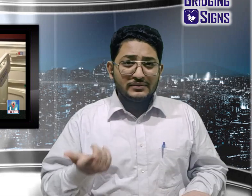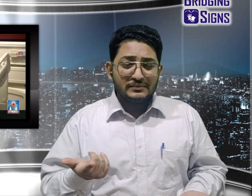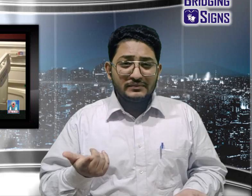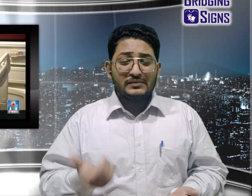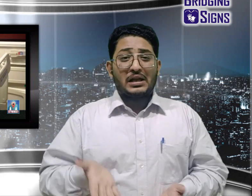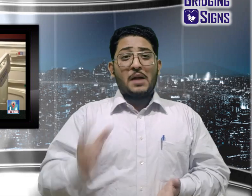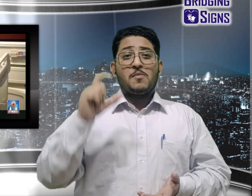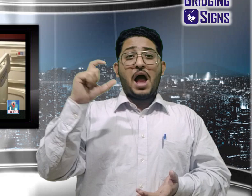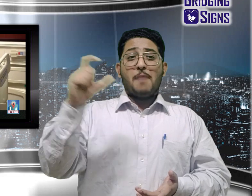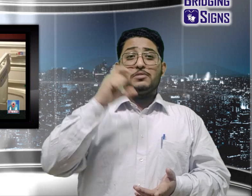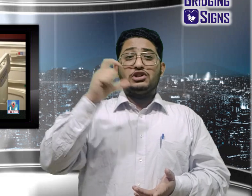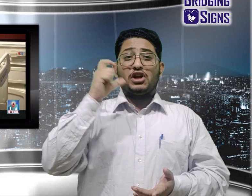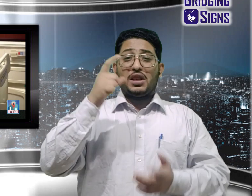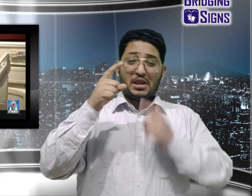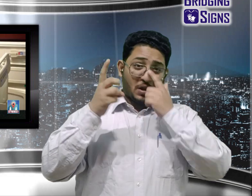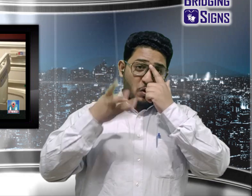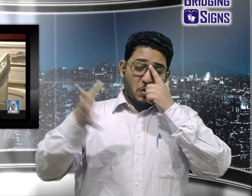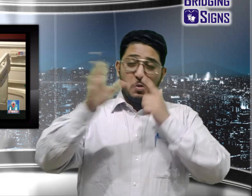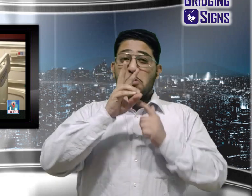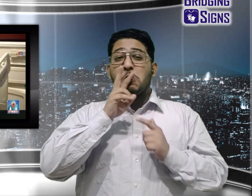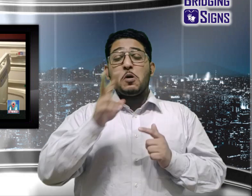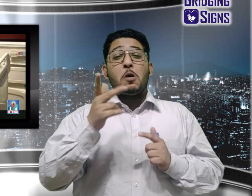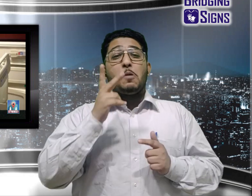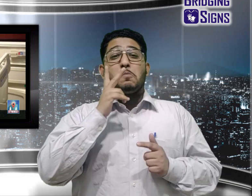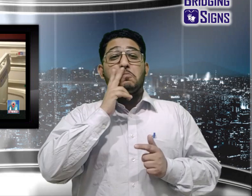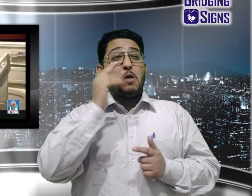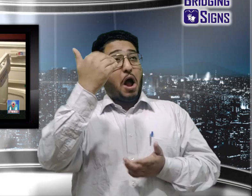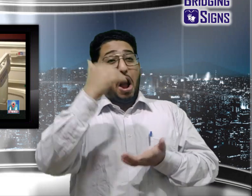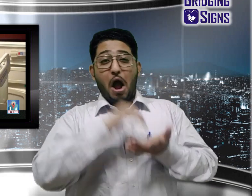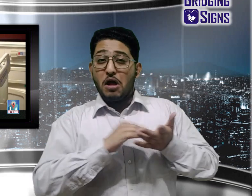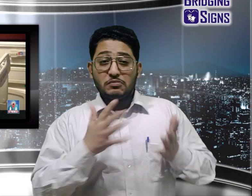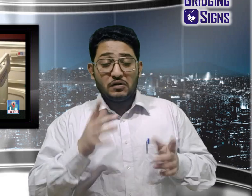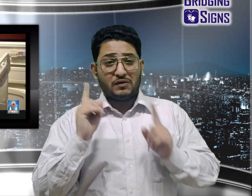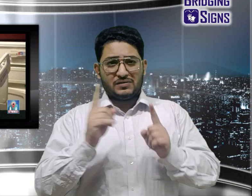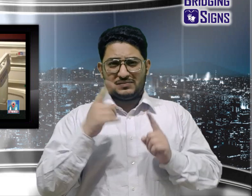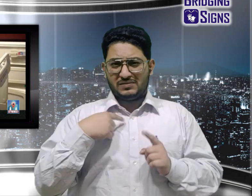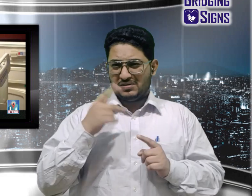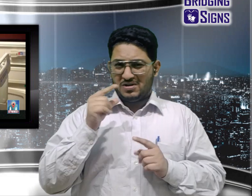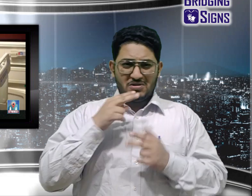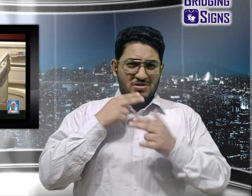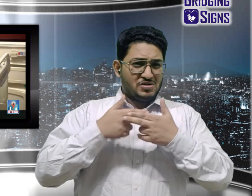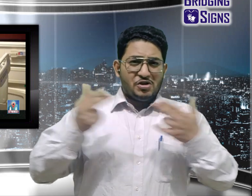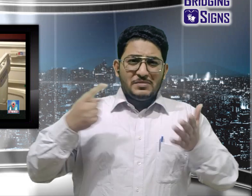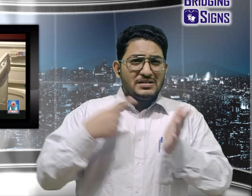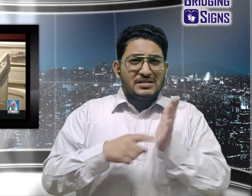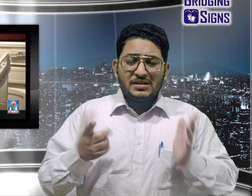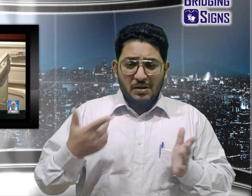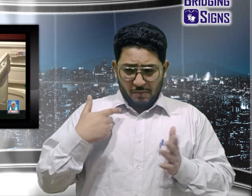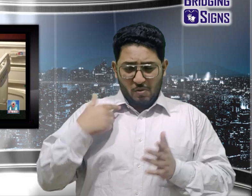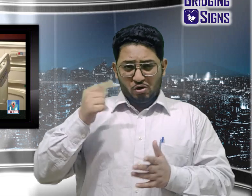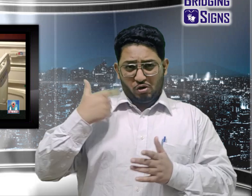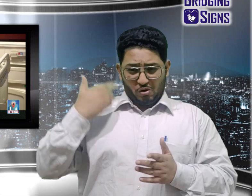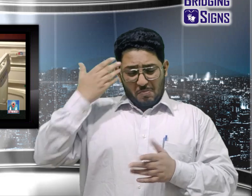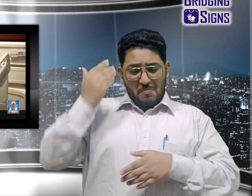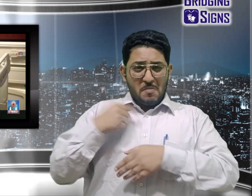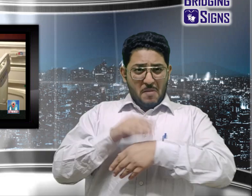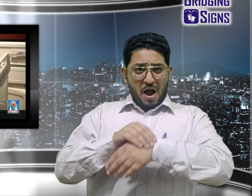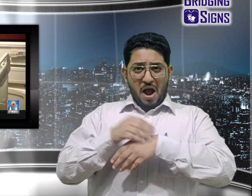अब कमीशन कहते हैं कि आते हैं बनी है, वो कमीशन बेशक, जहाँ तक मेरा ताल्लुक है,